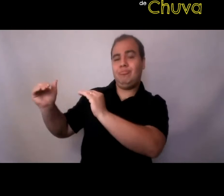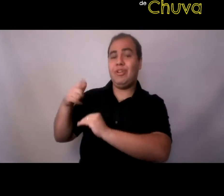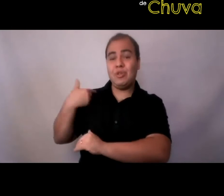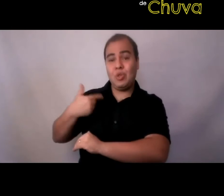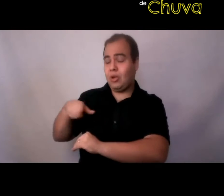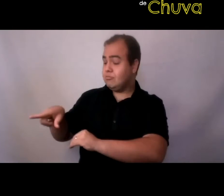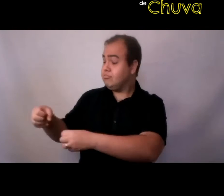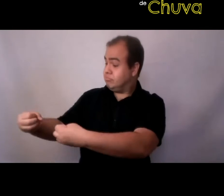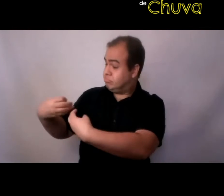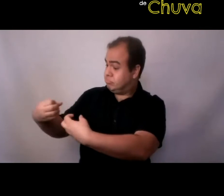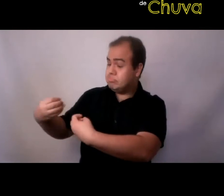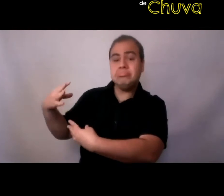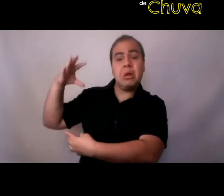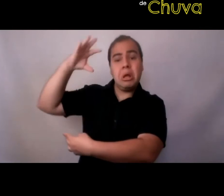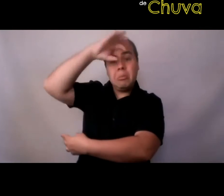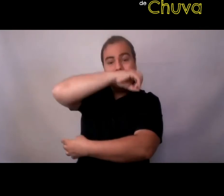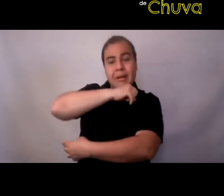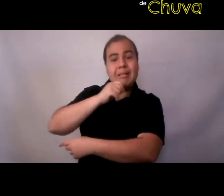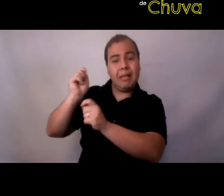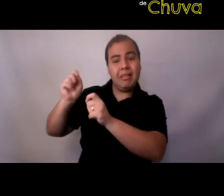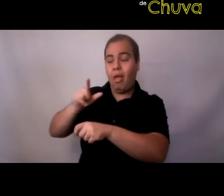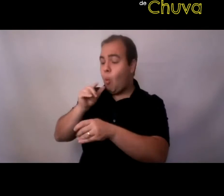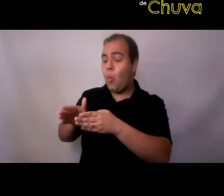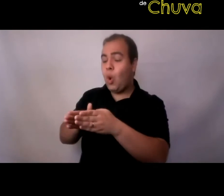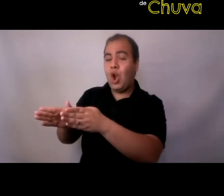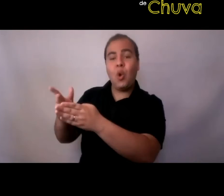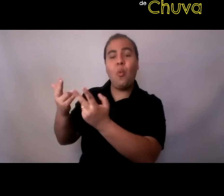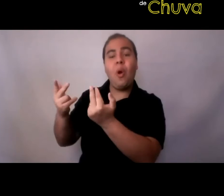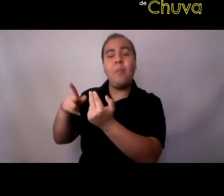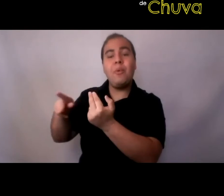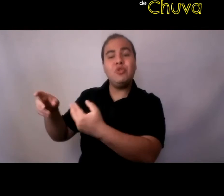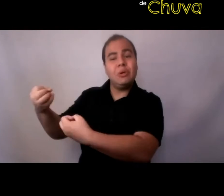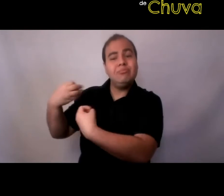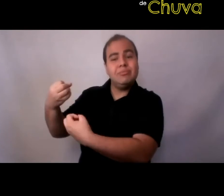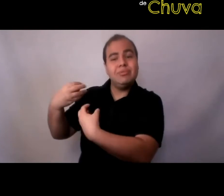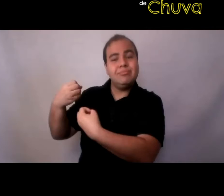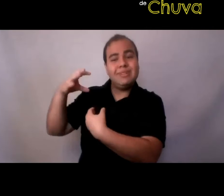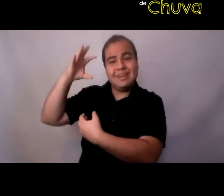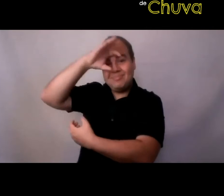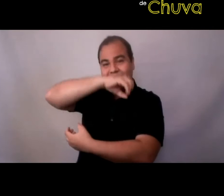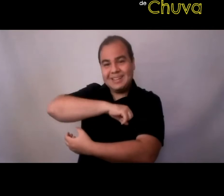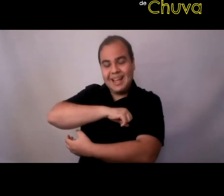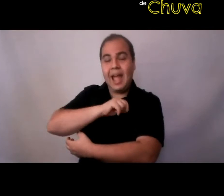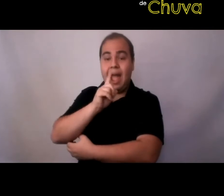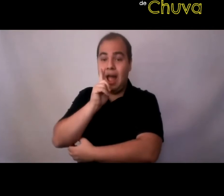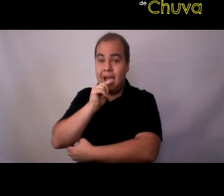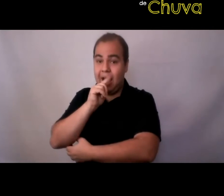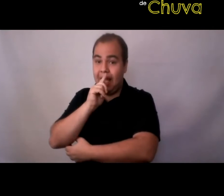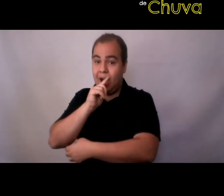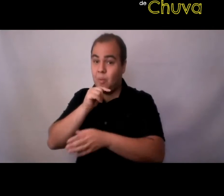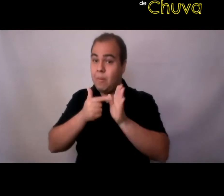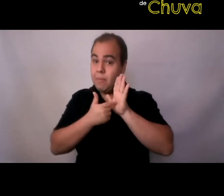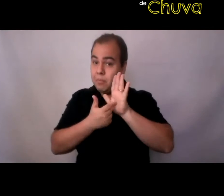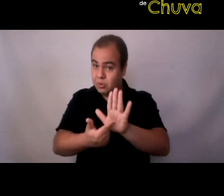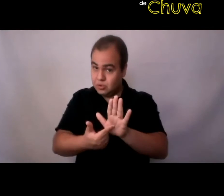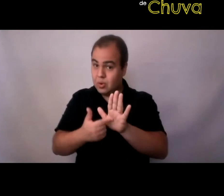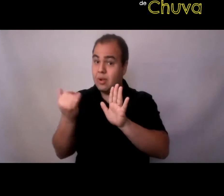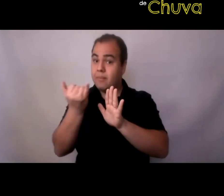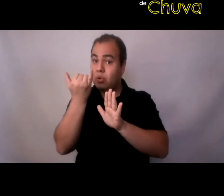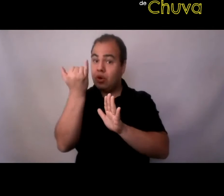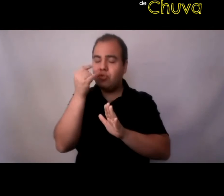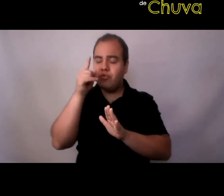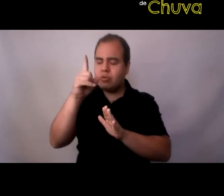ele. Olha, há mais uma coisa que a água já te mostrou, que é bom descer. Abaixar-se, procurar